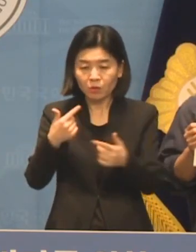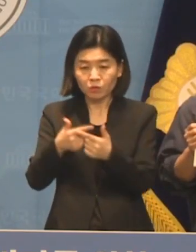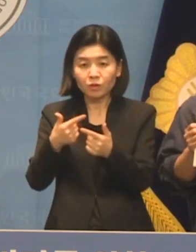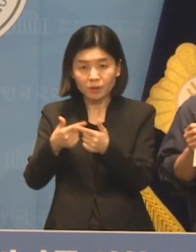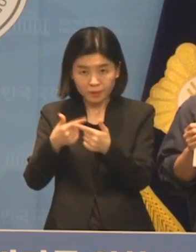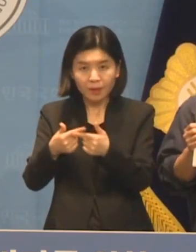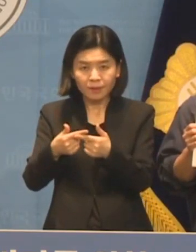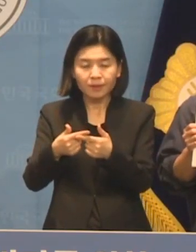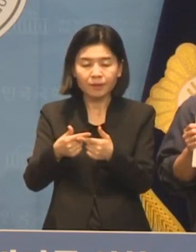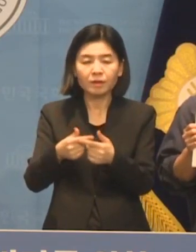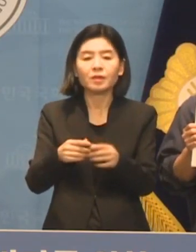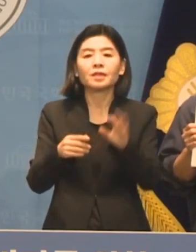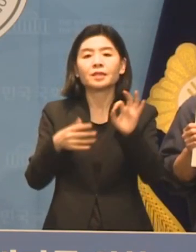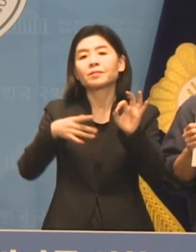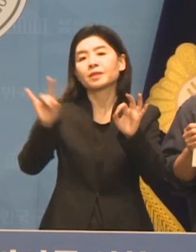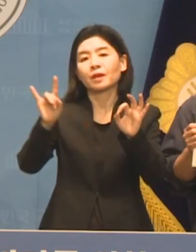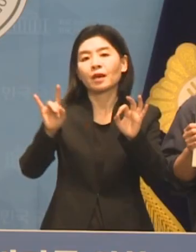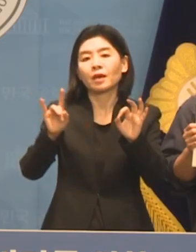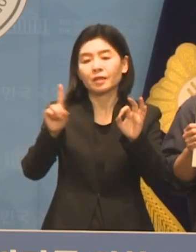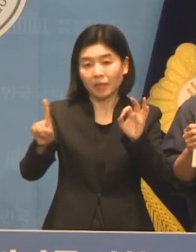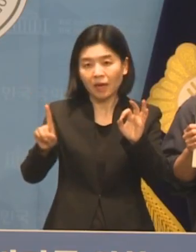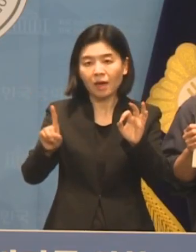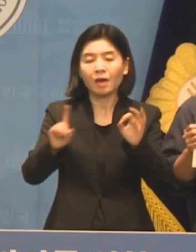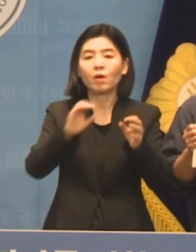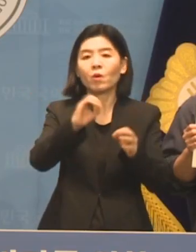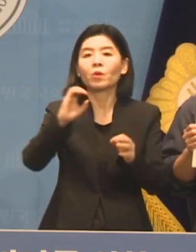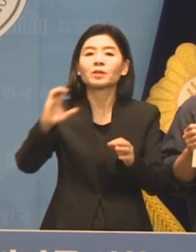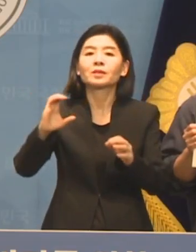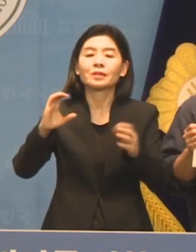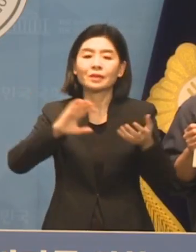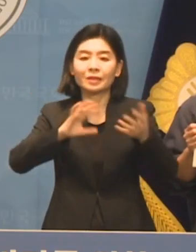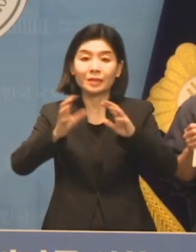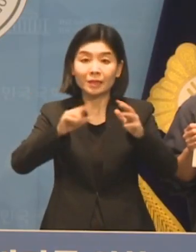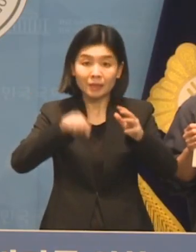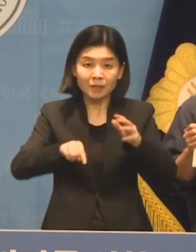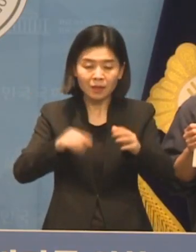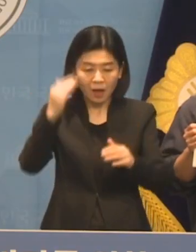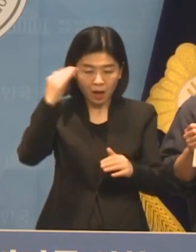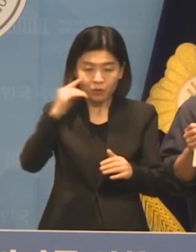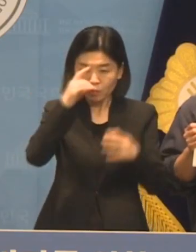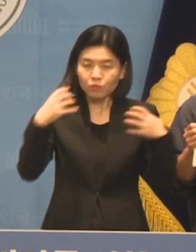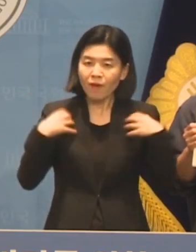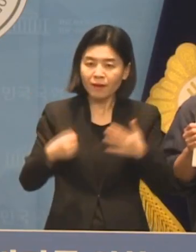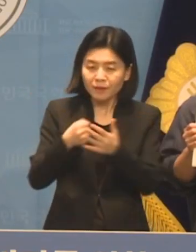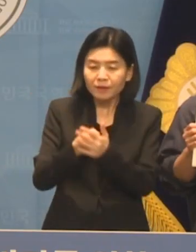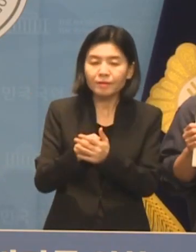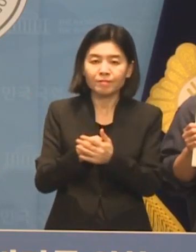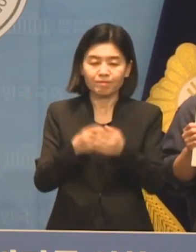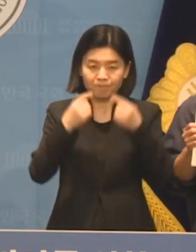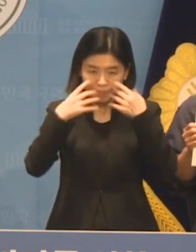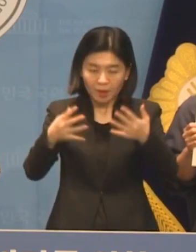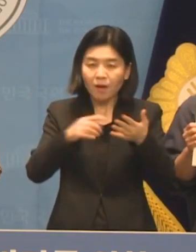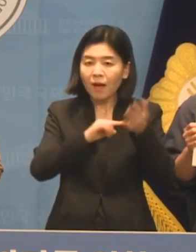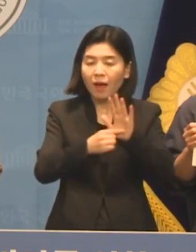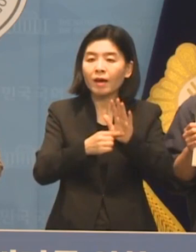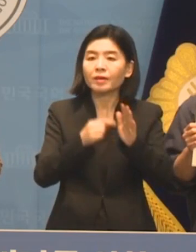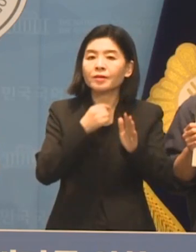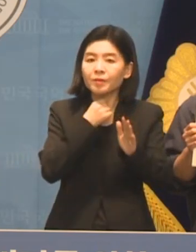제10차 OOC가 한국 정부의 해양보호구역 확대에 대한 굳은 의지와 약속을 확인할 수 있는 자리가 되기를